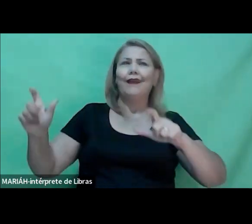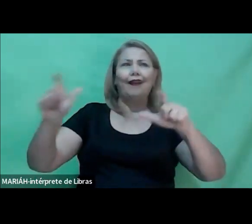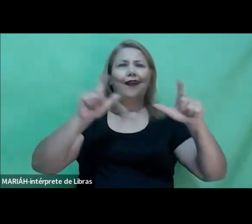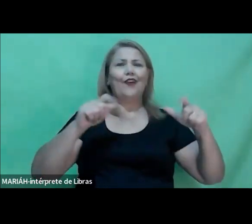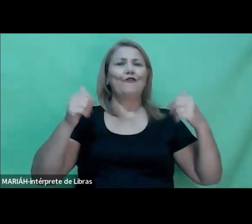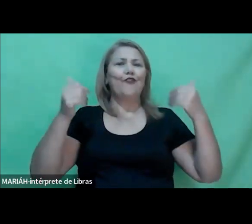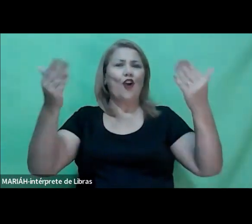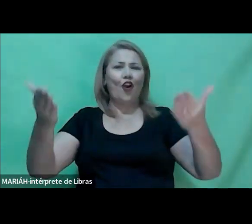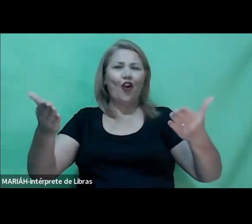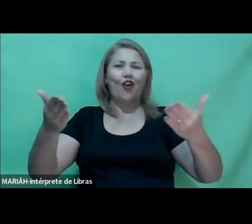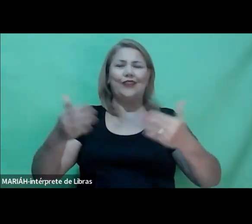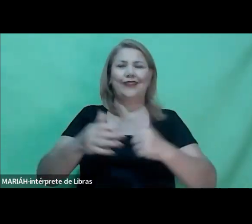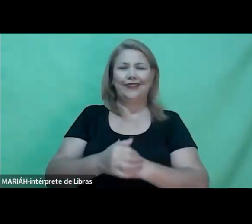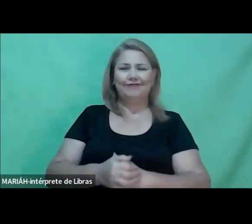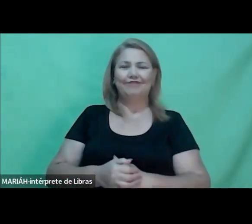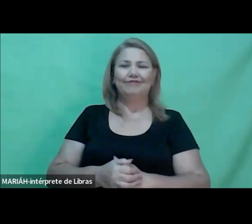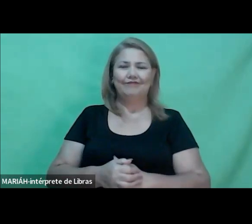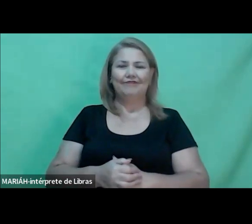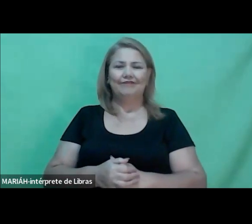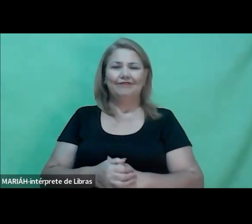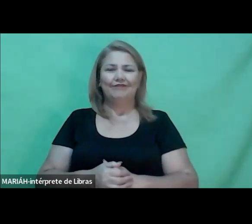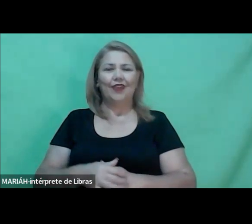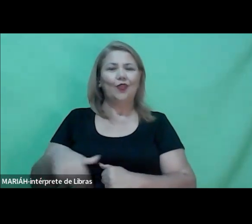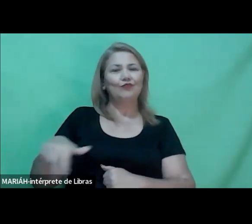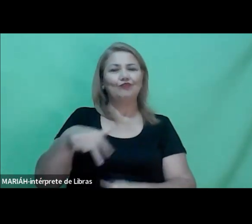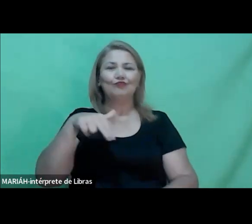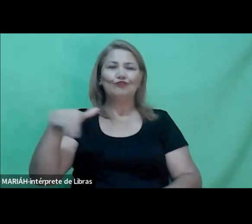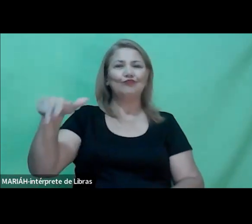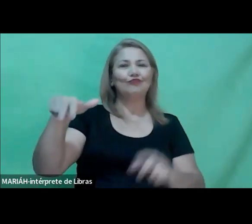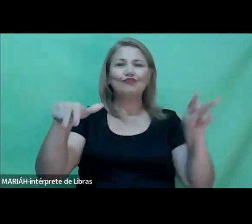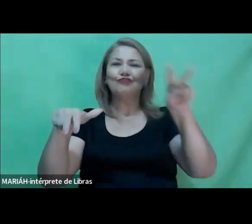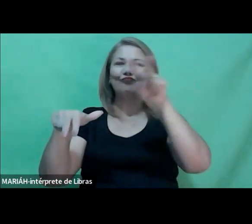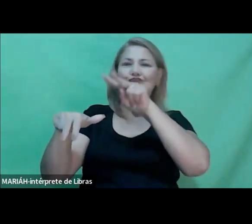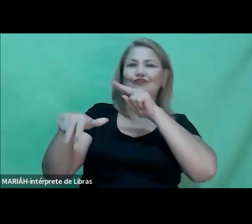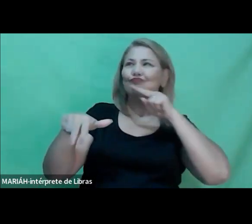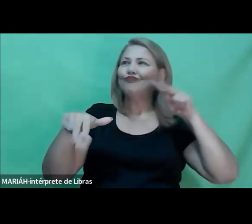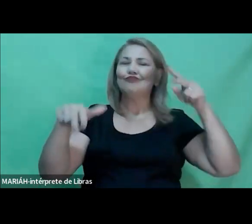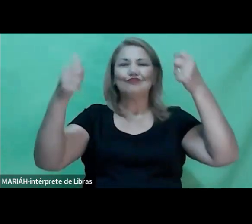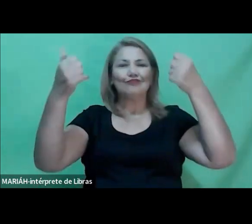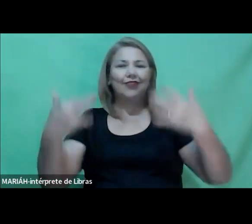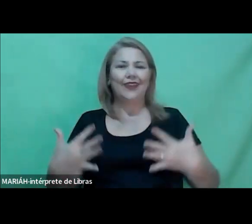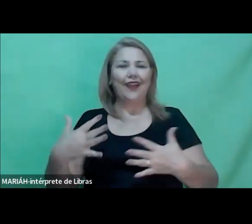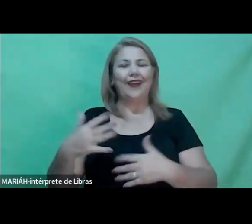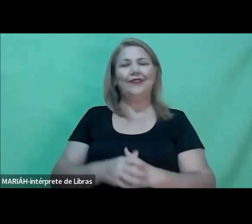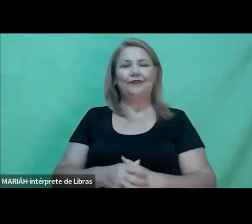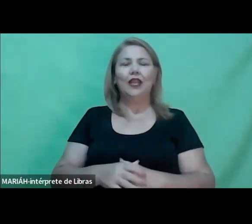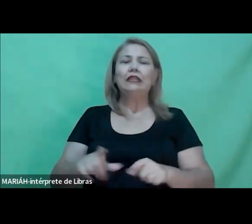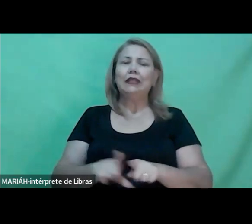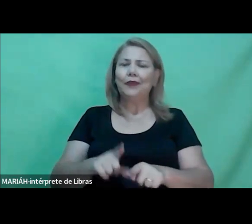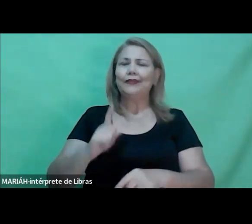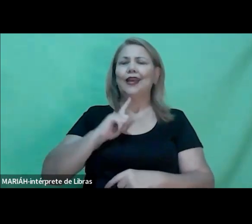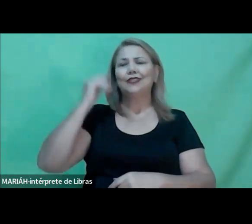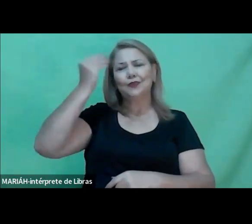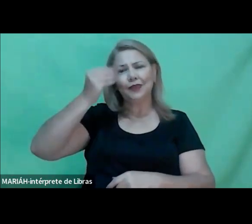lugares por los que vamos avanzando por los que vamos caminando yo tuve una experiencia en esto de describir